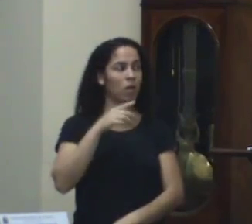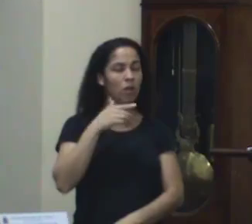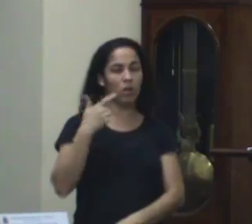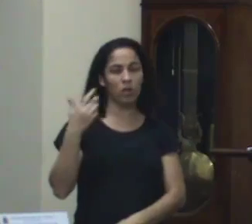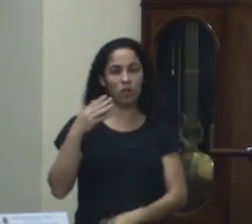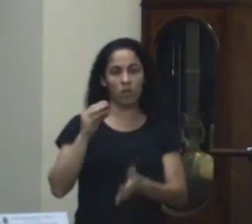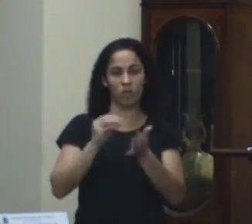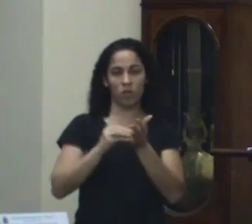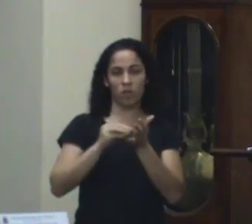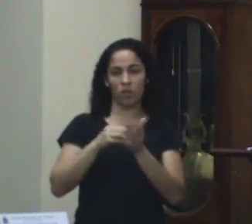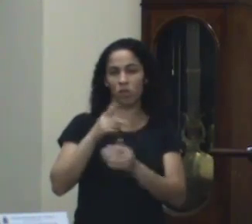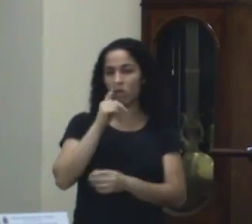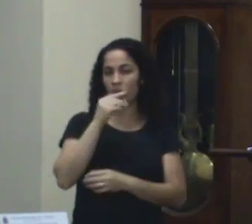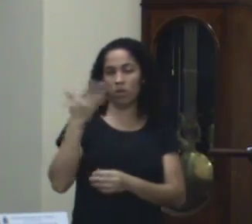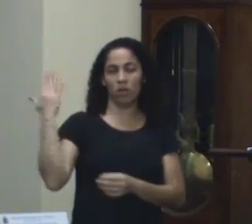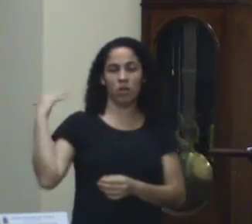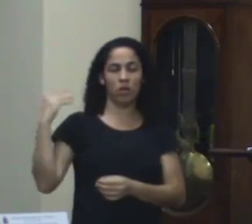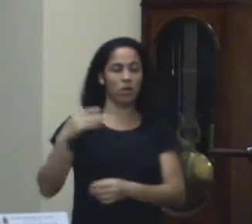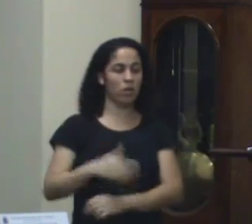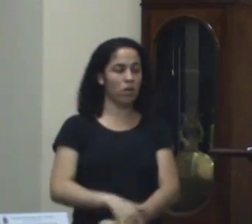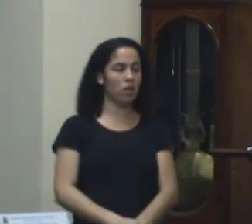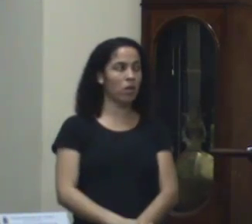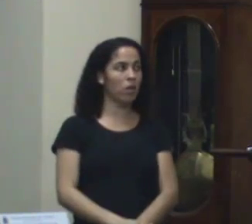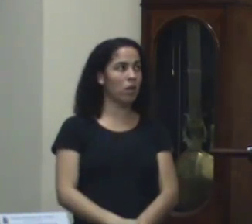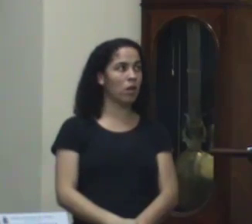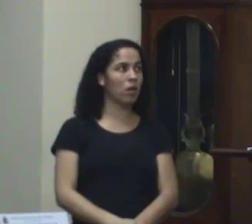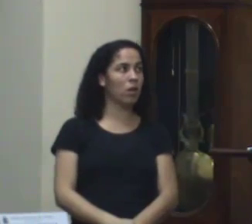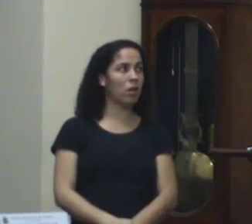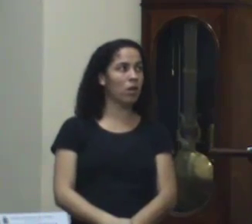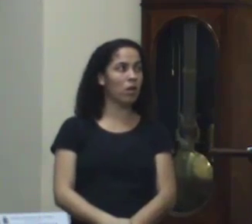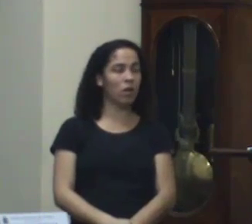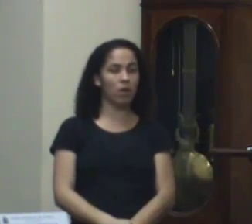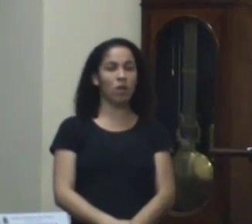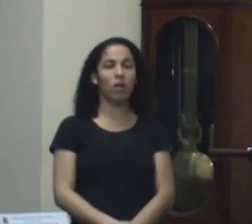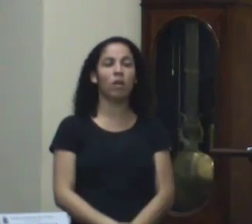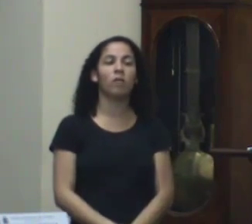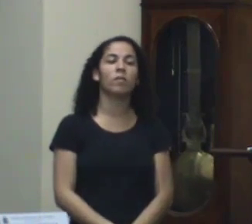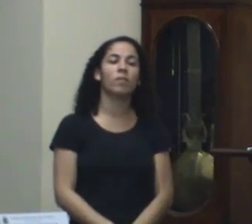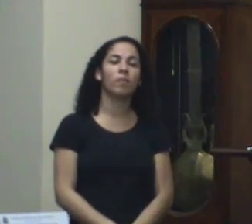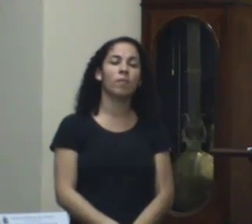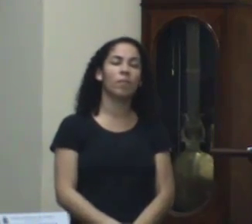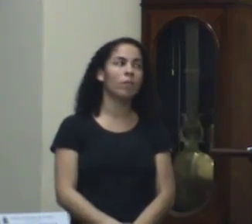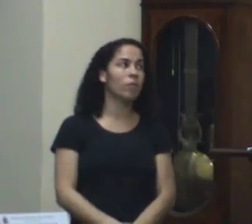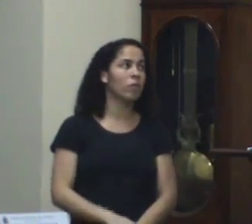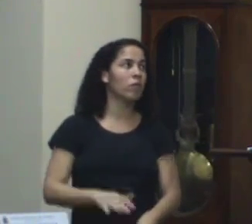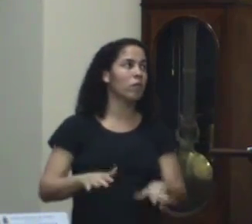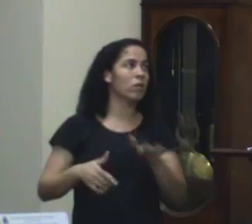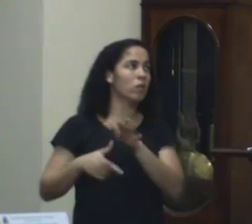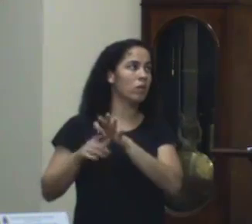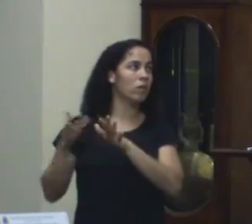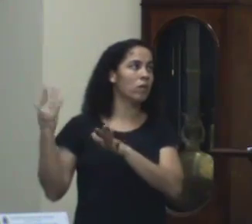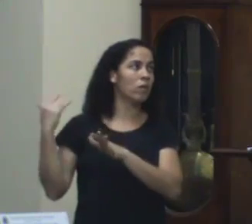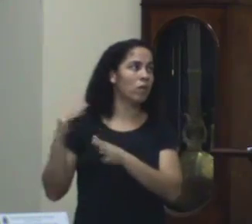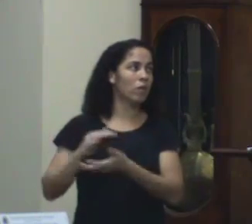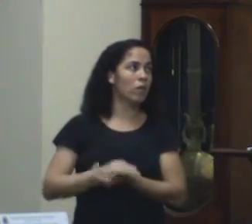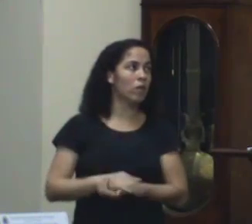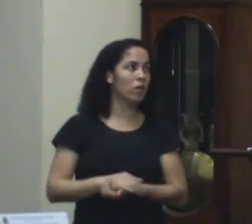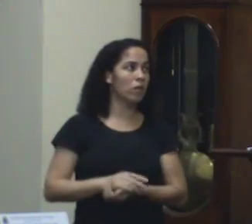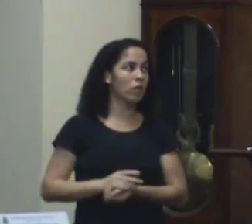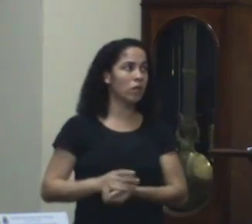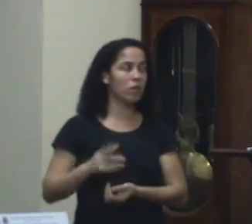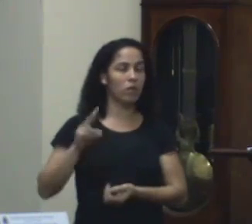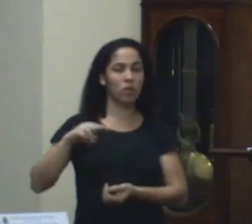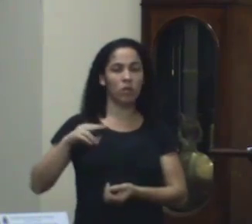que eles faziam a manipulação do fornecimento de água em conservatório, antes da SEDAI entrar,